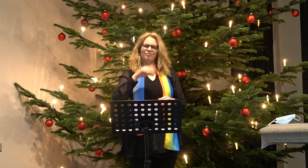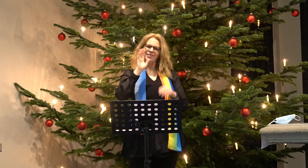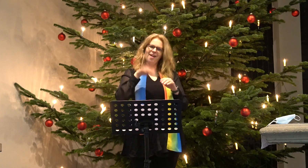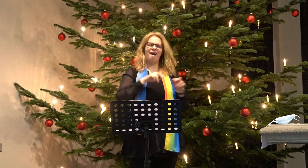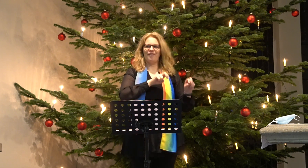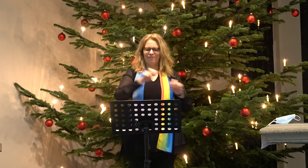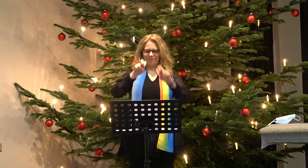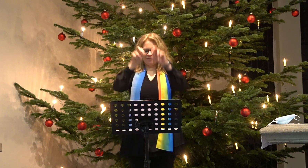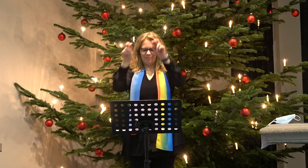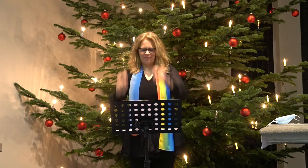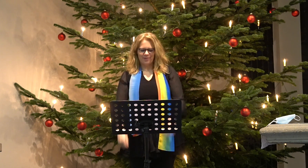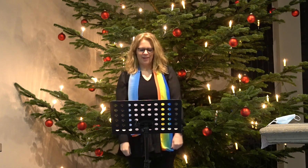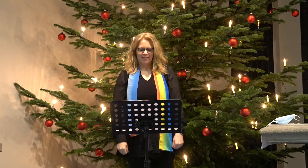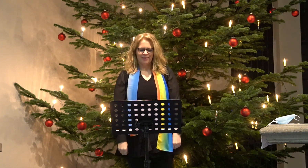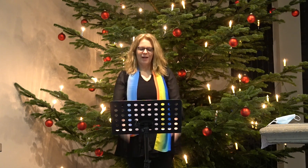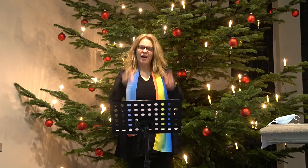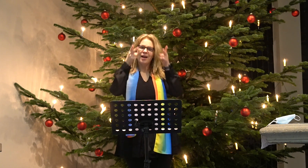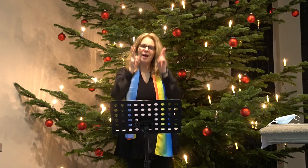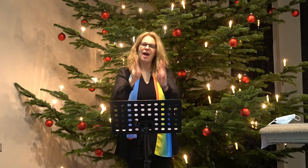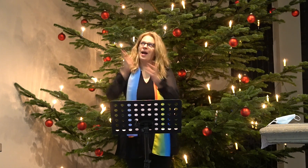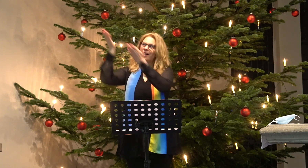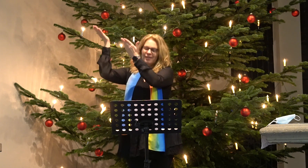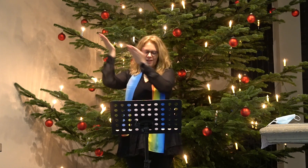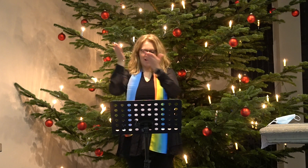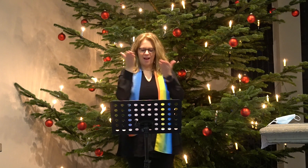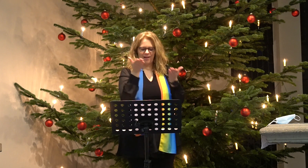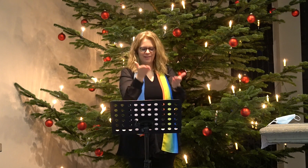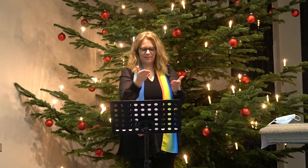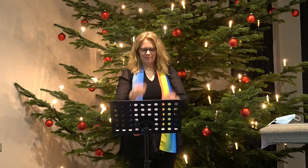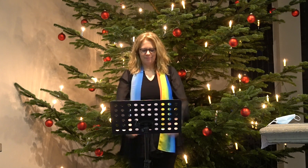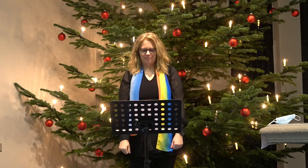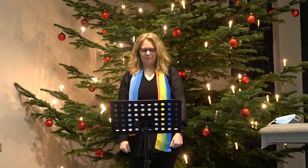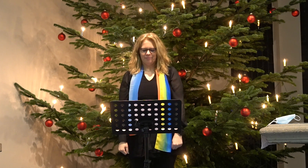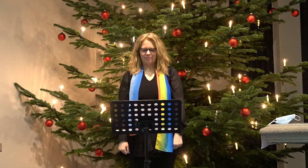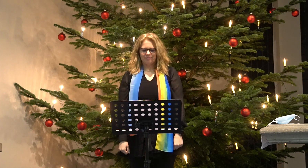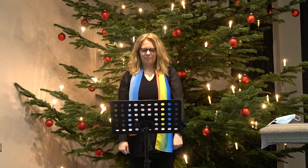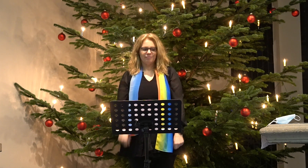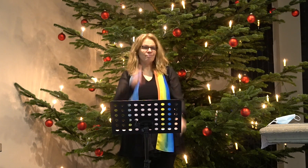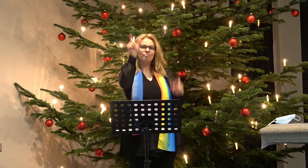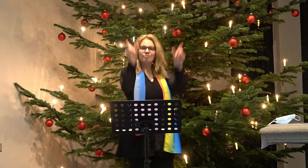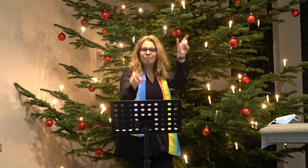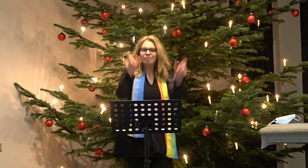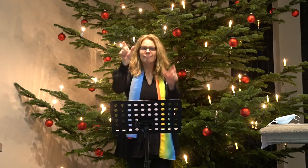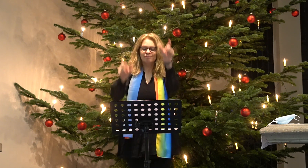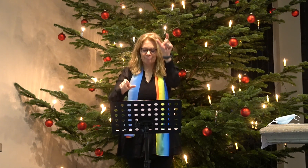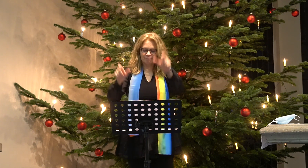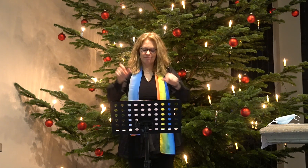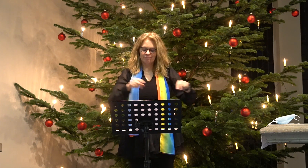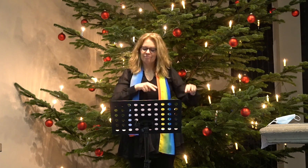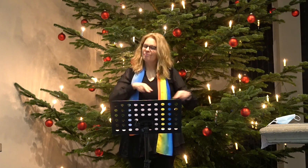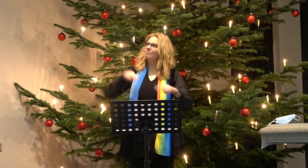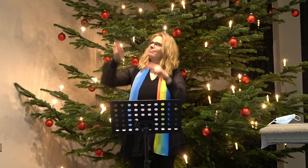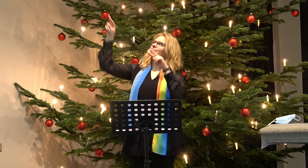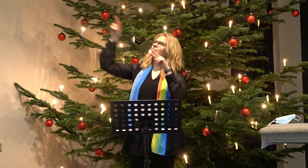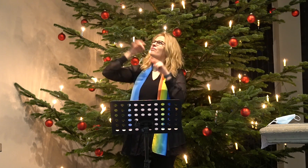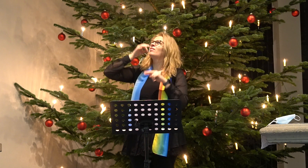der wird den Segen des Herrn empfangen und eingeladen, die Gerechtigkeit von Gott.